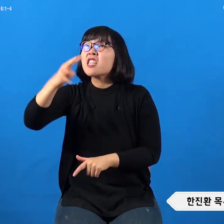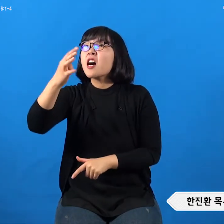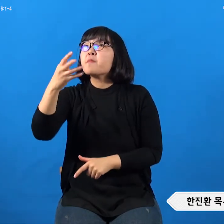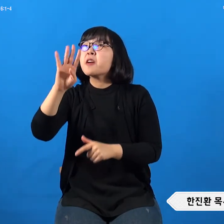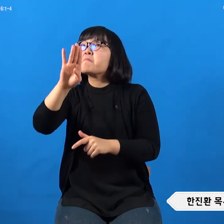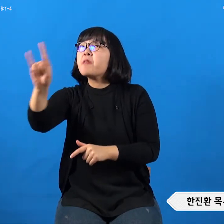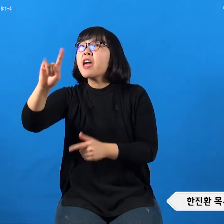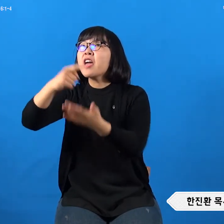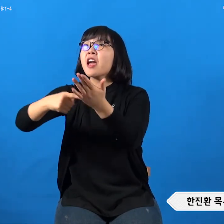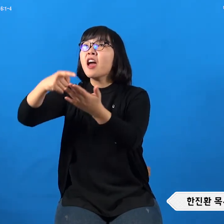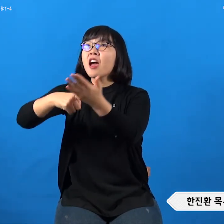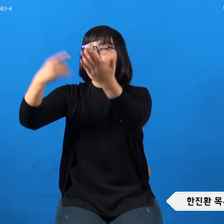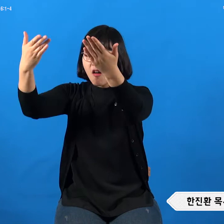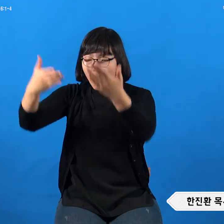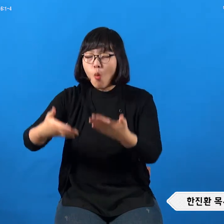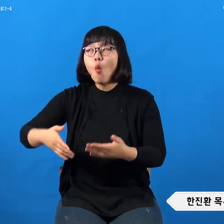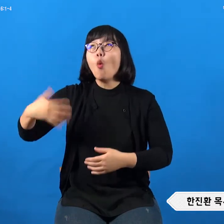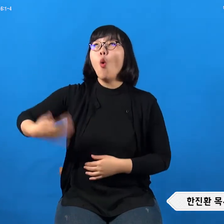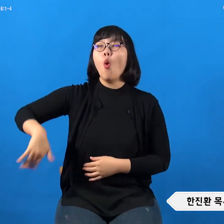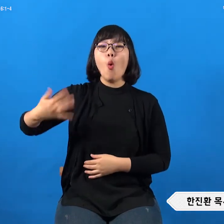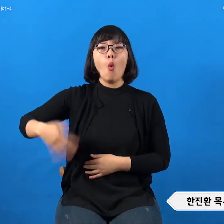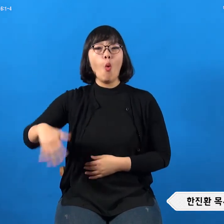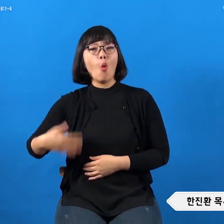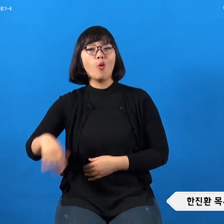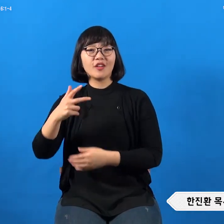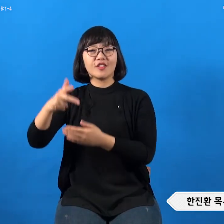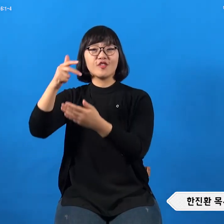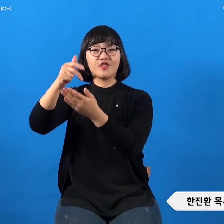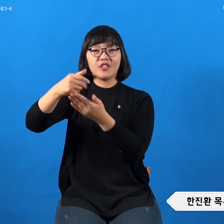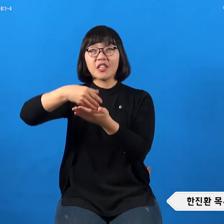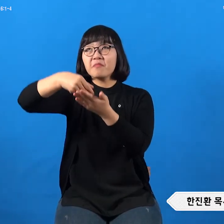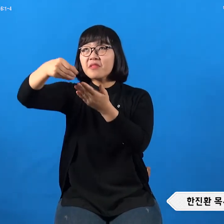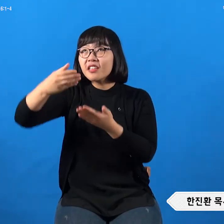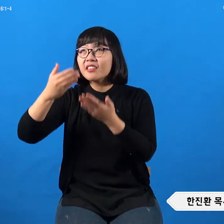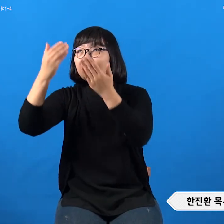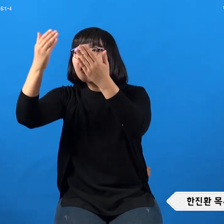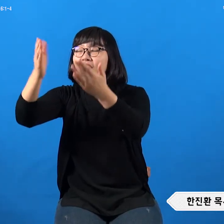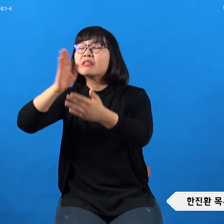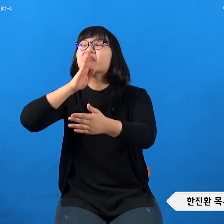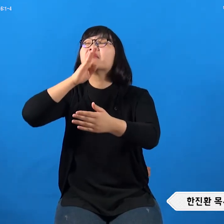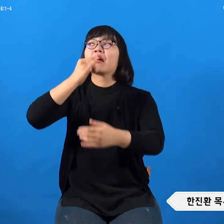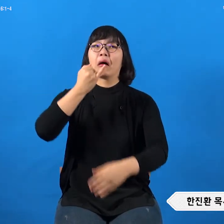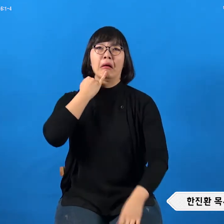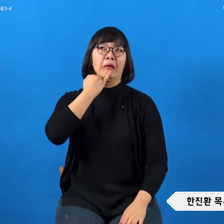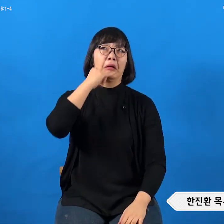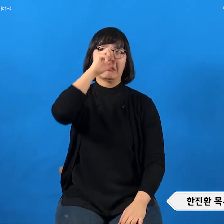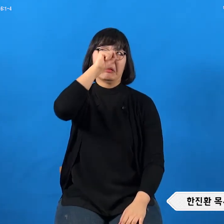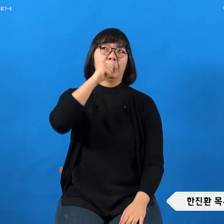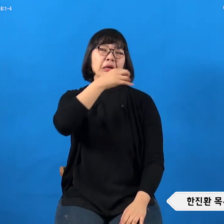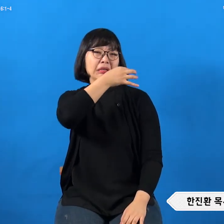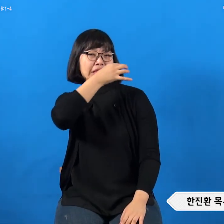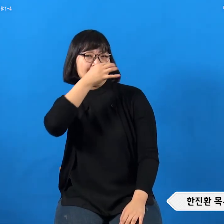돌려주시니, 아이고, 우리 주님께 투자하는 것은 정말 괜찮은 투자입니다.